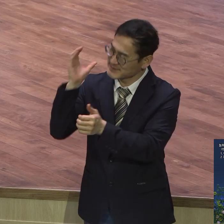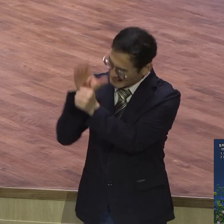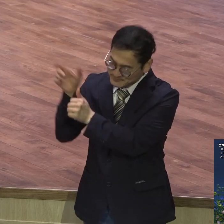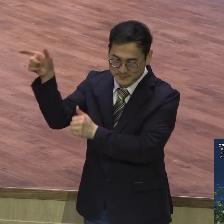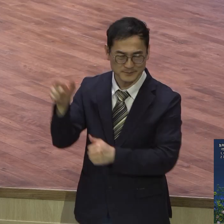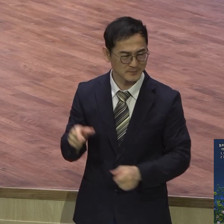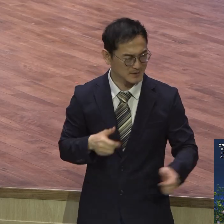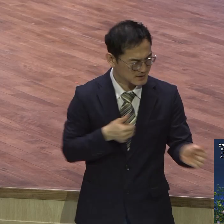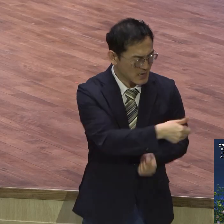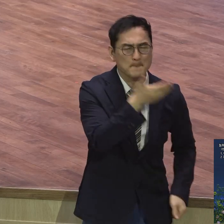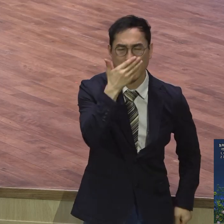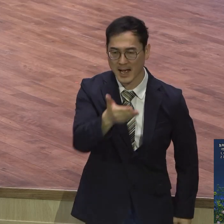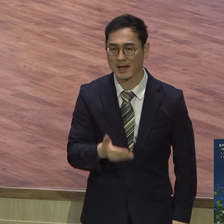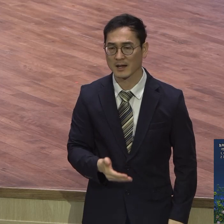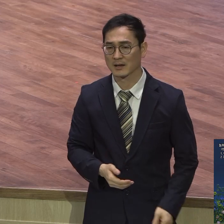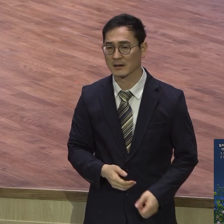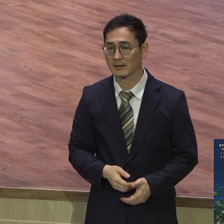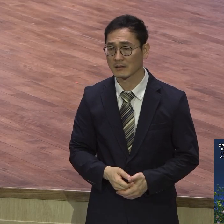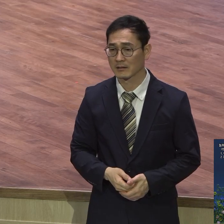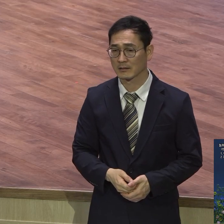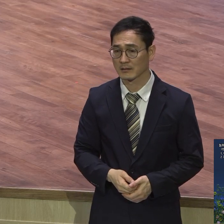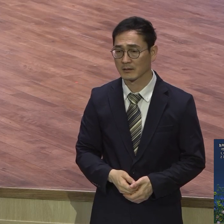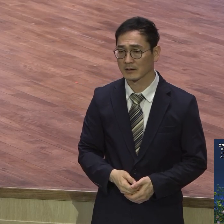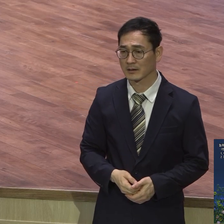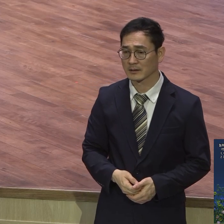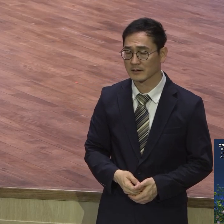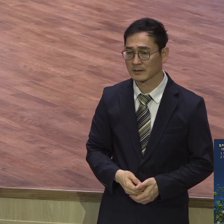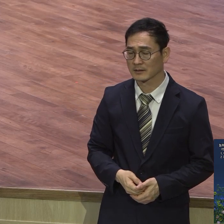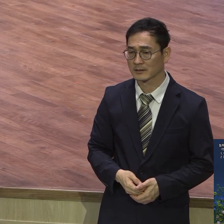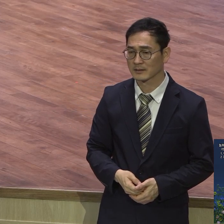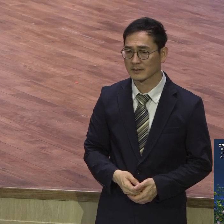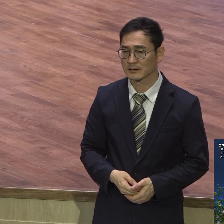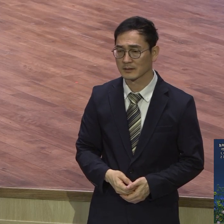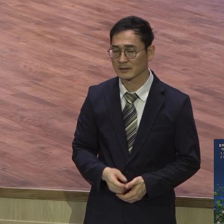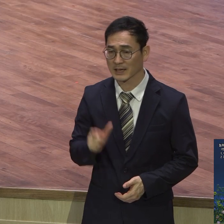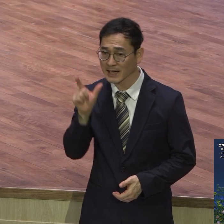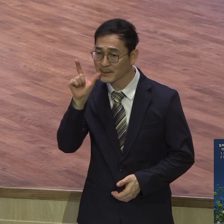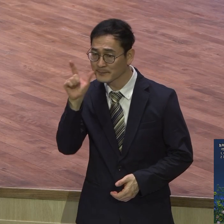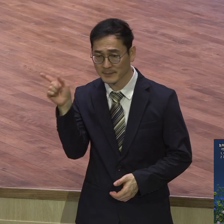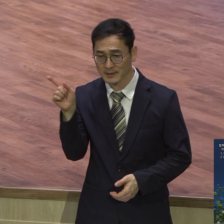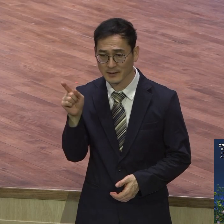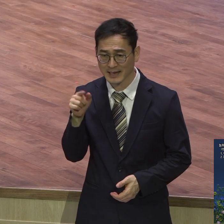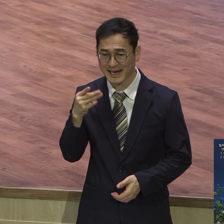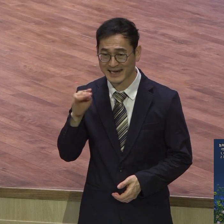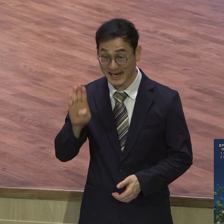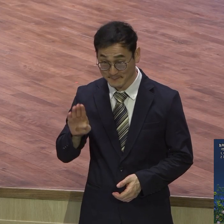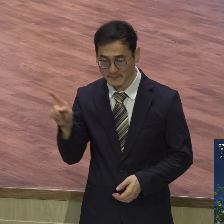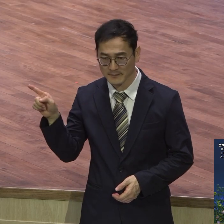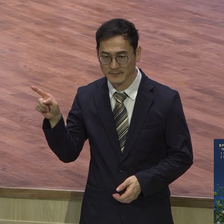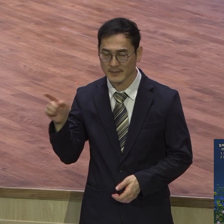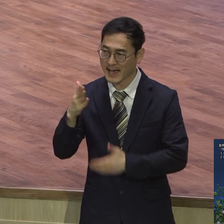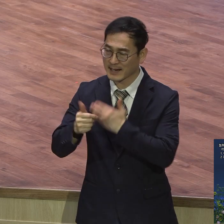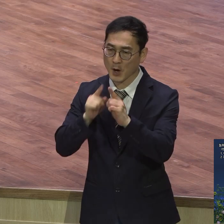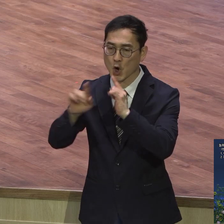있다 갈레비는 이렇게 하나님 은약 잡고 끝까지